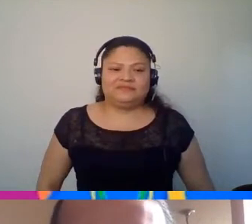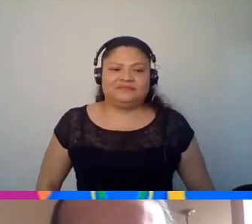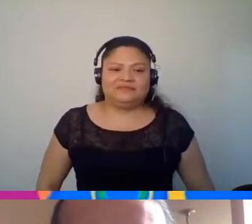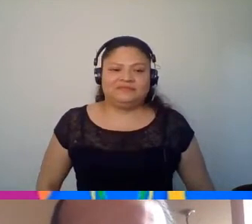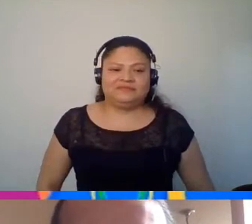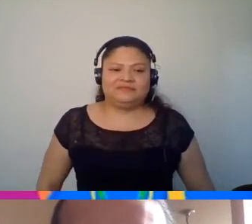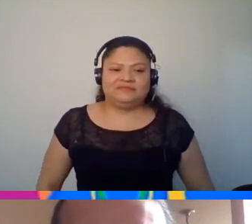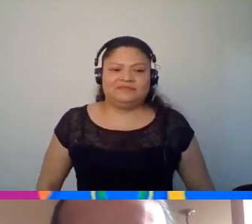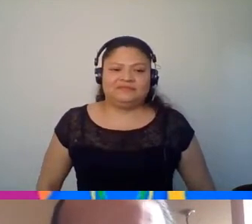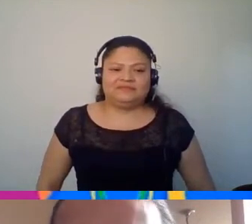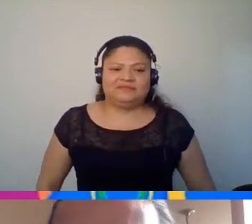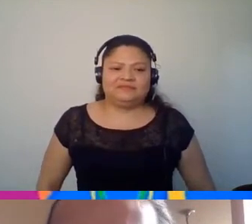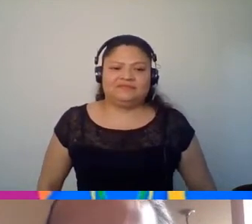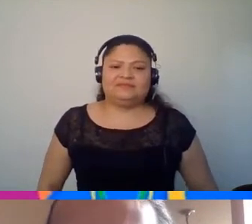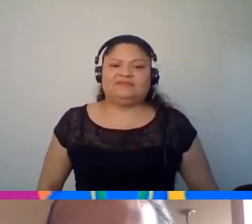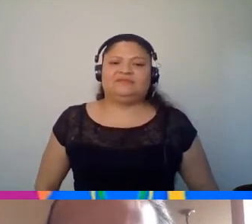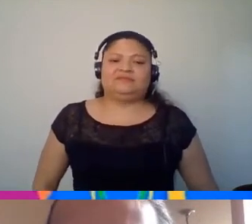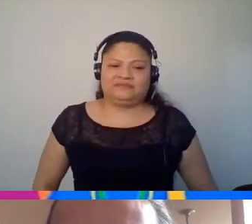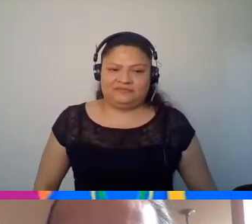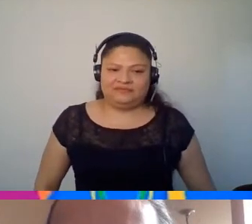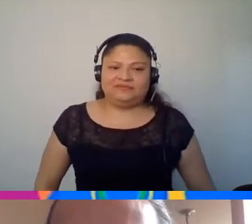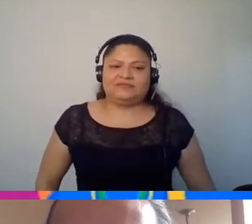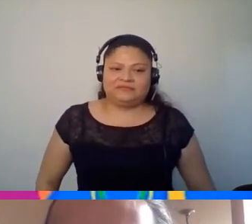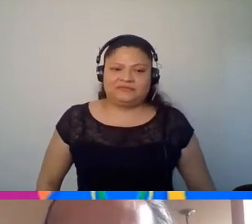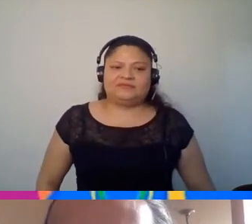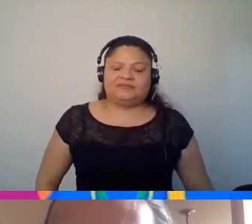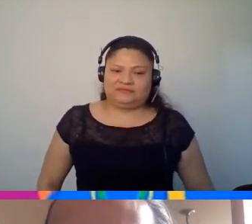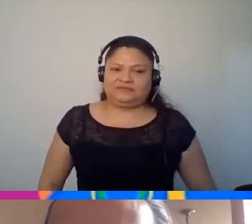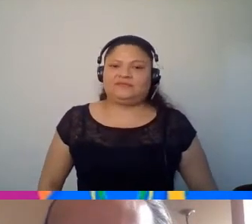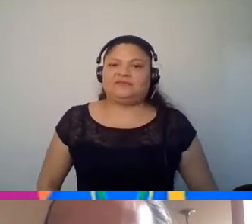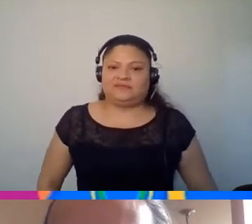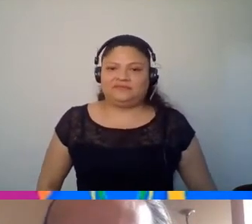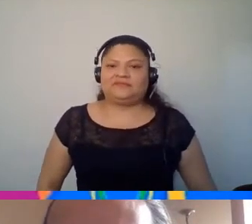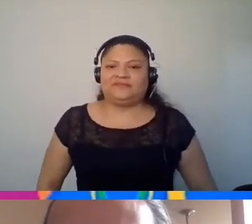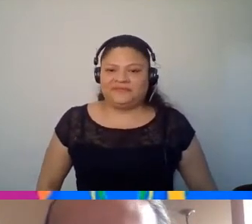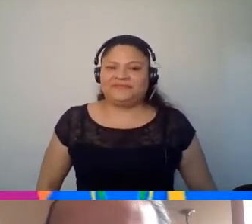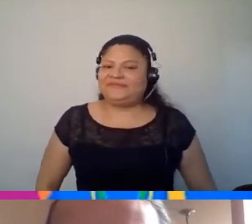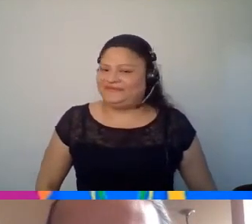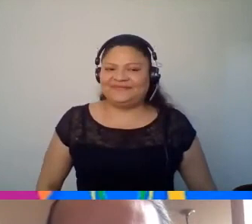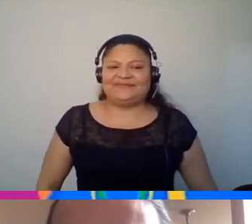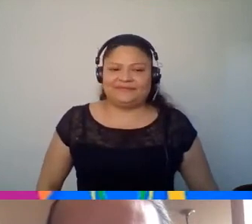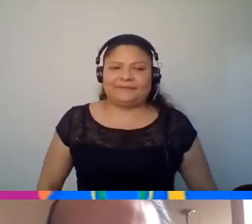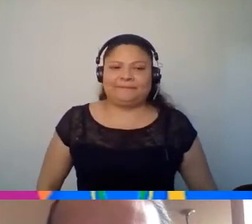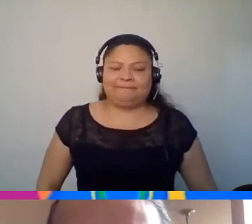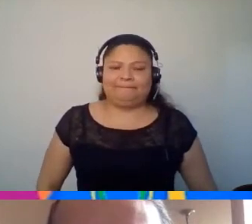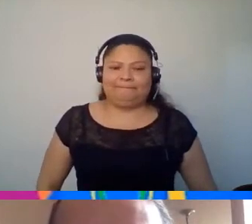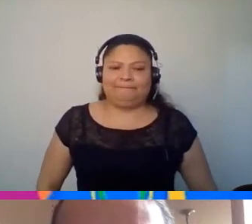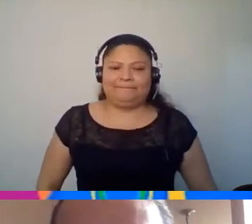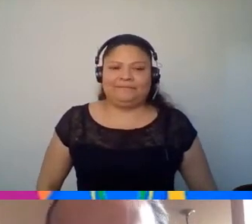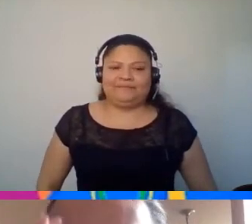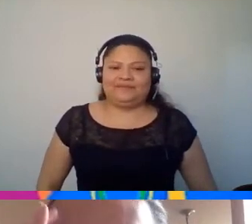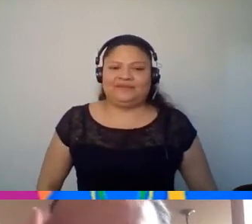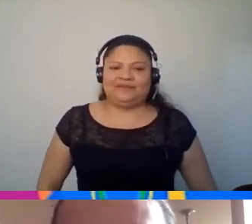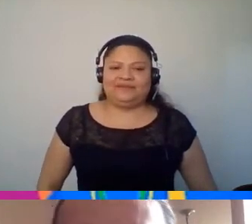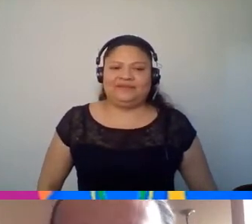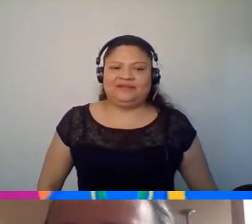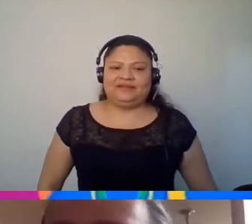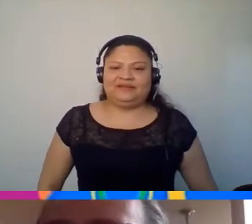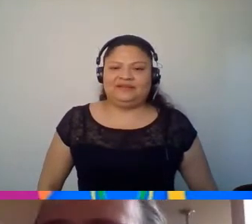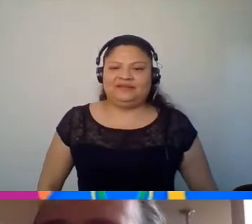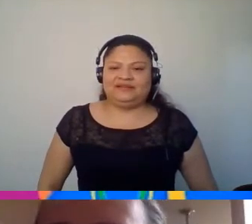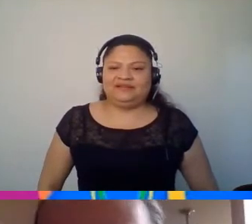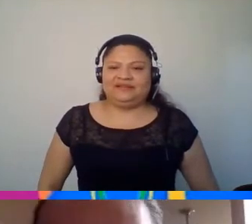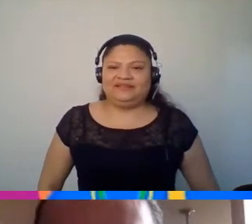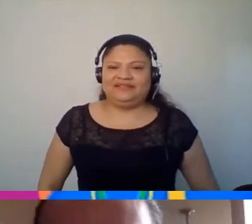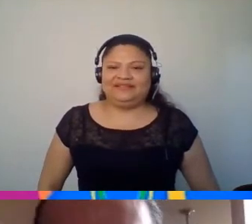La diferencia entre lengua y lenguaje. Perdón, igual le dedicamos los últimos